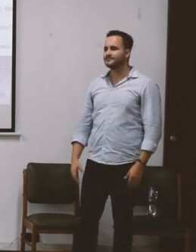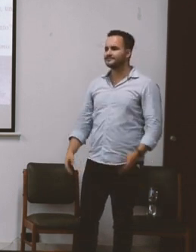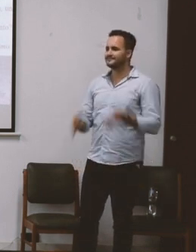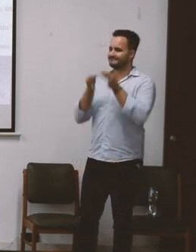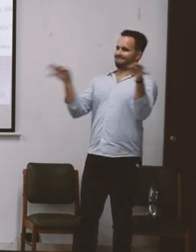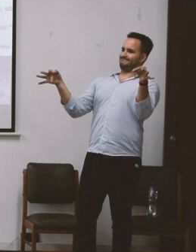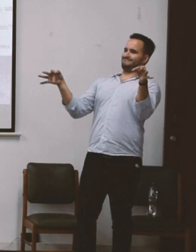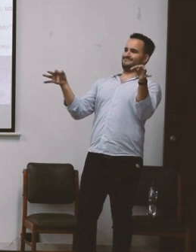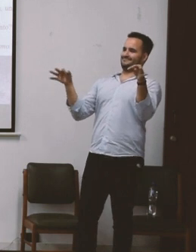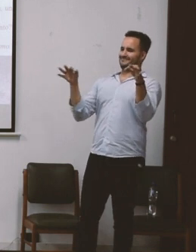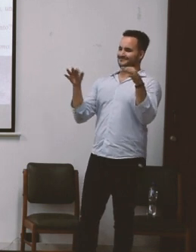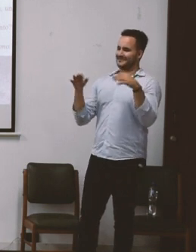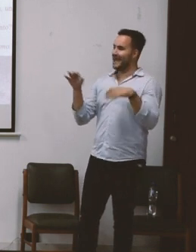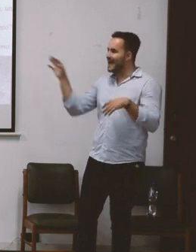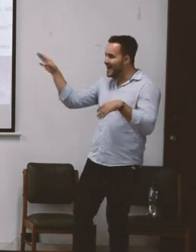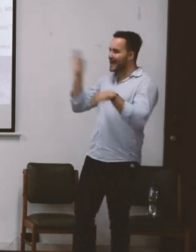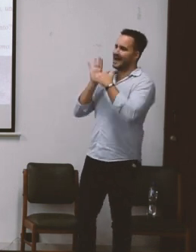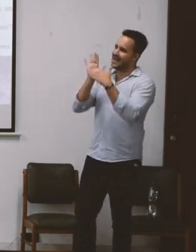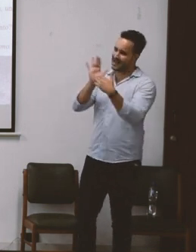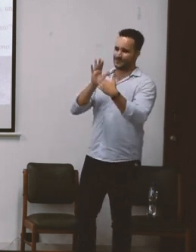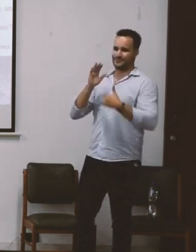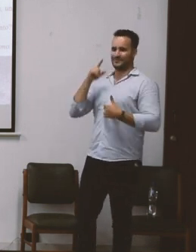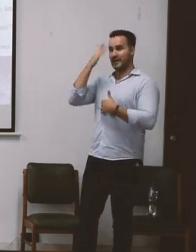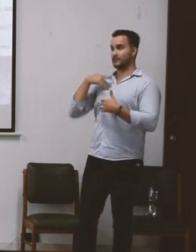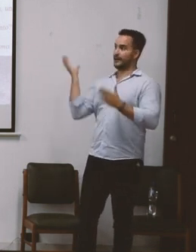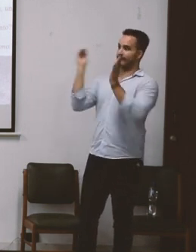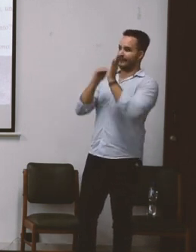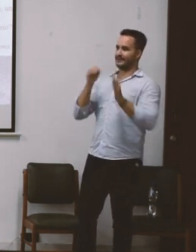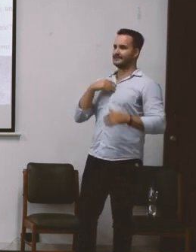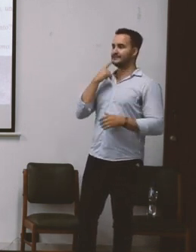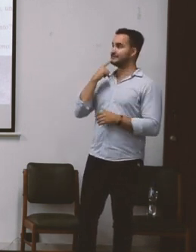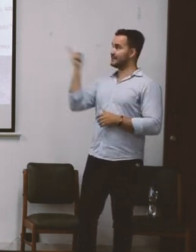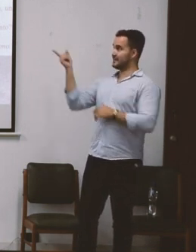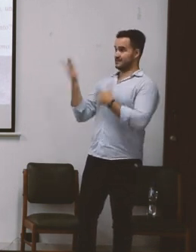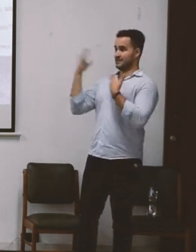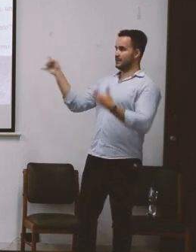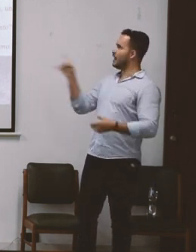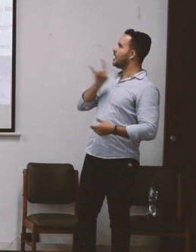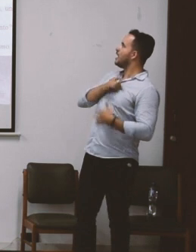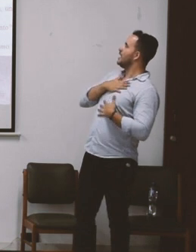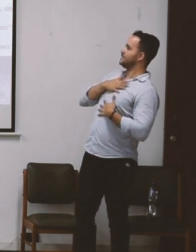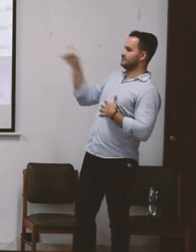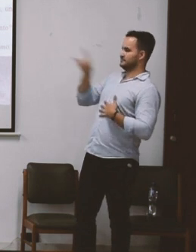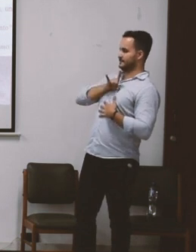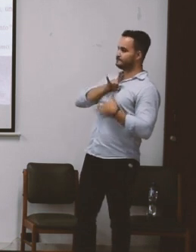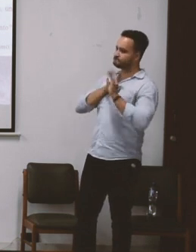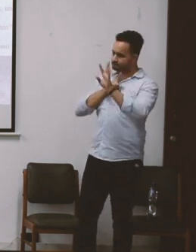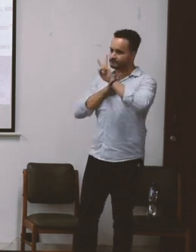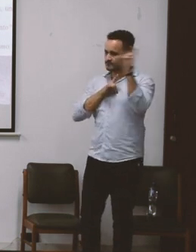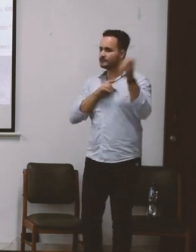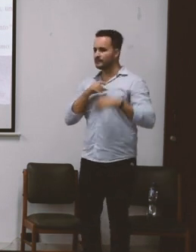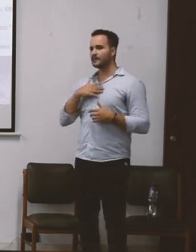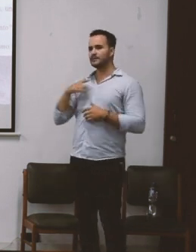Entonces quisiera partir de ese ejemplo precisamente para hablar de los estímulos inspiracionales. Nuestras potencias de relacionamiento